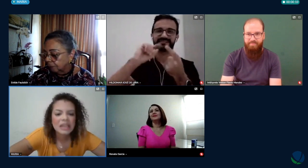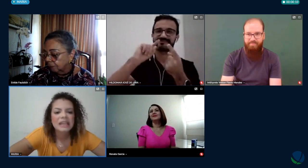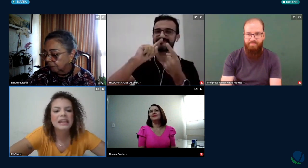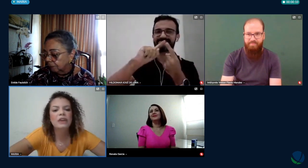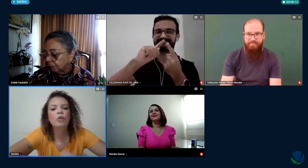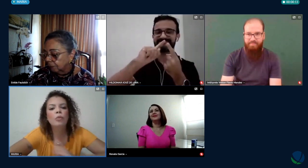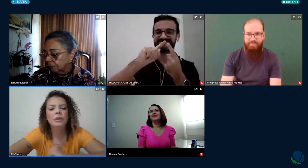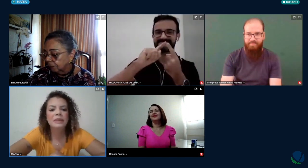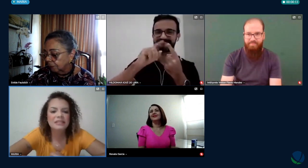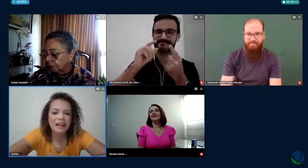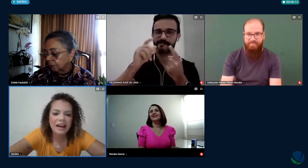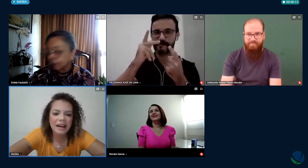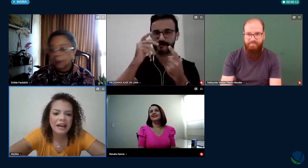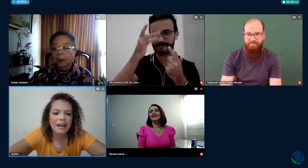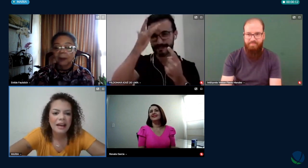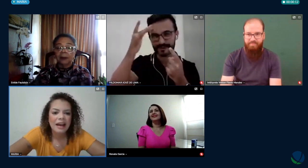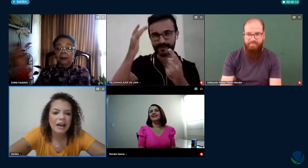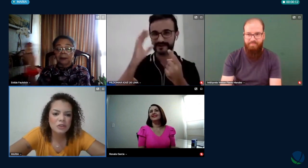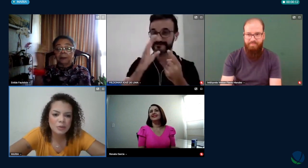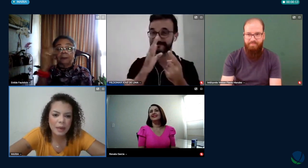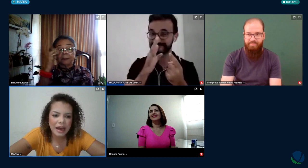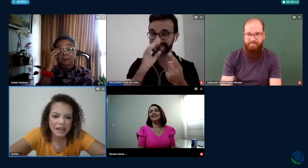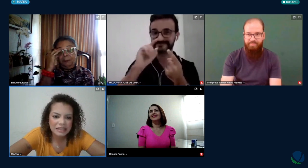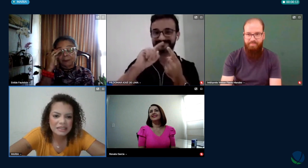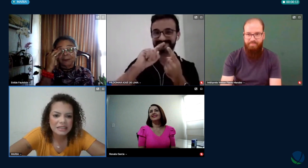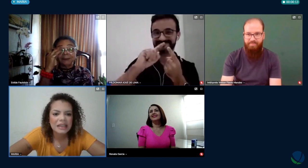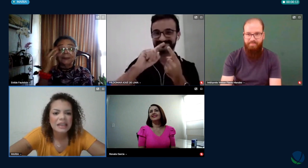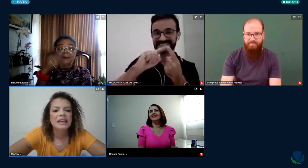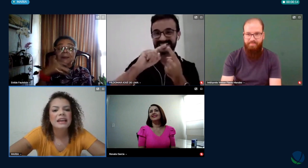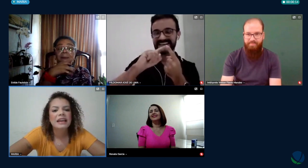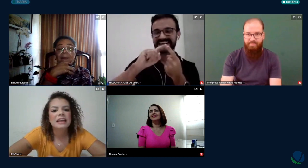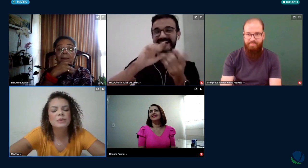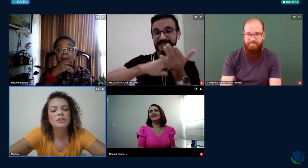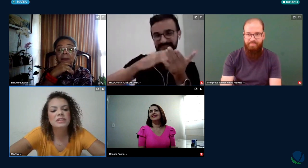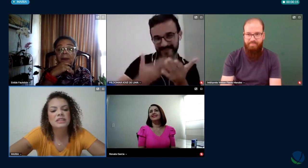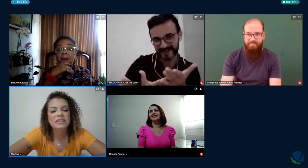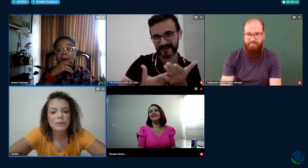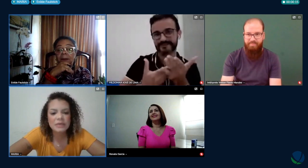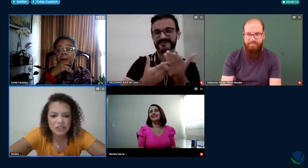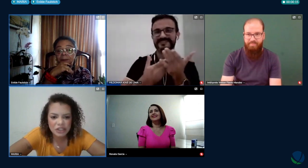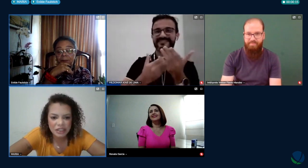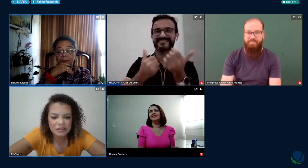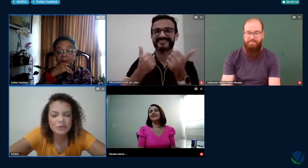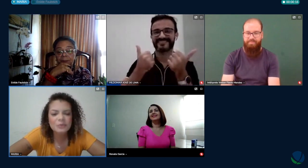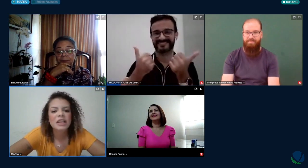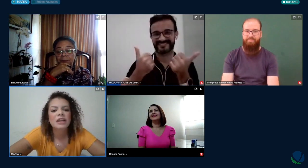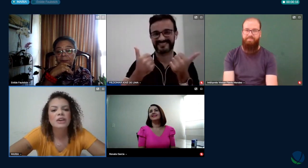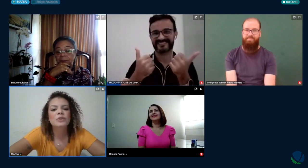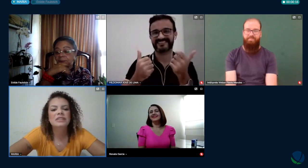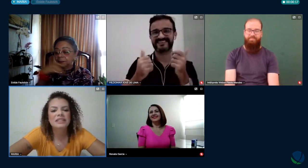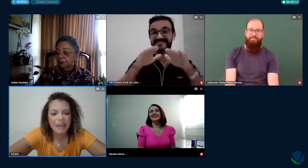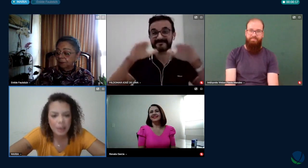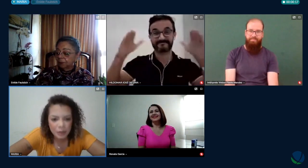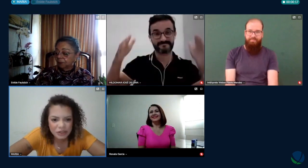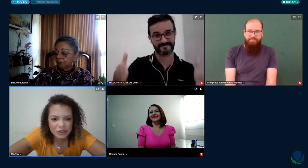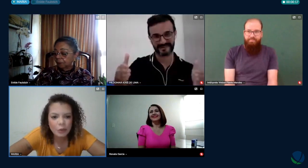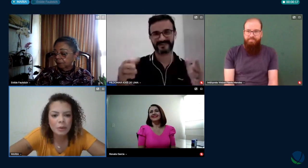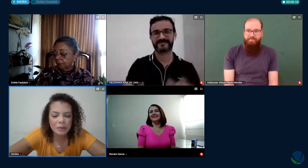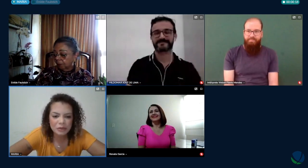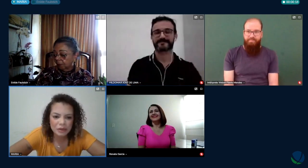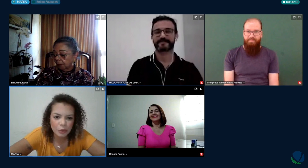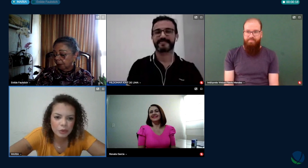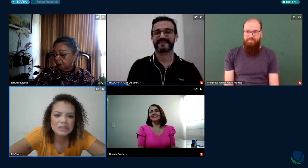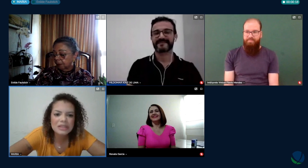banca. Quero cumprimentar aos pares, as pessoas que estão assistindo, os